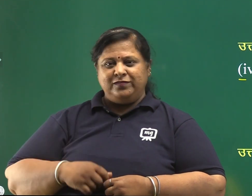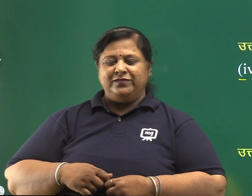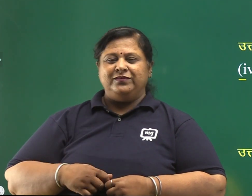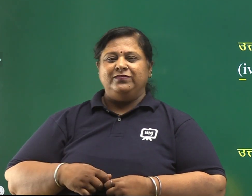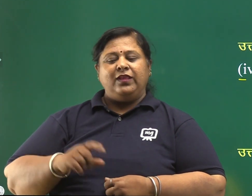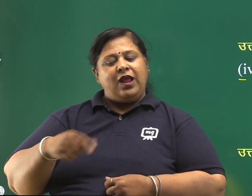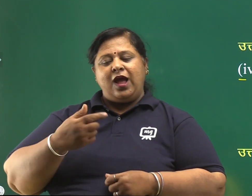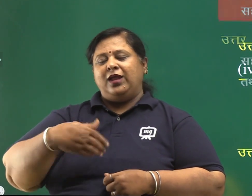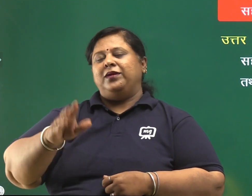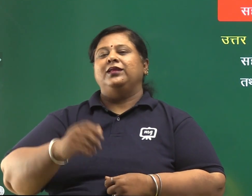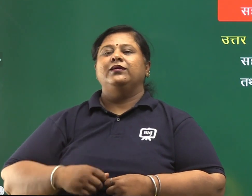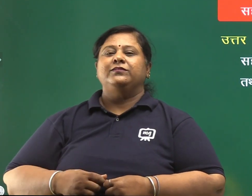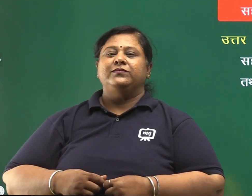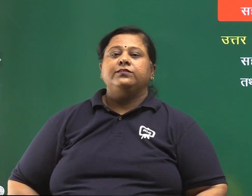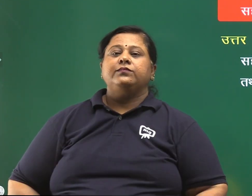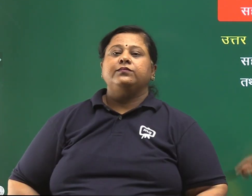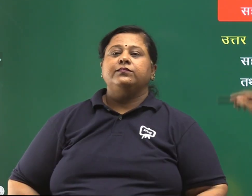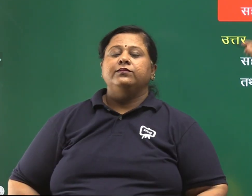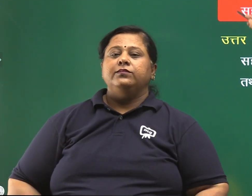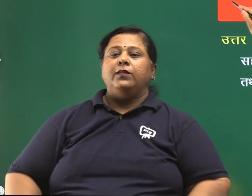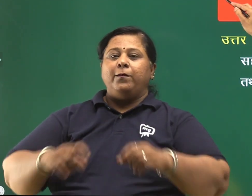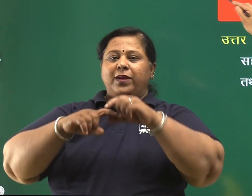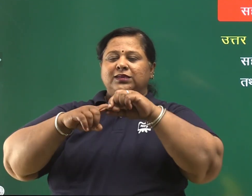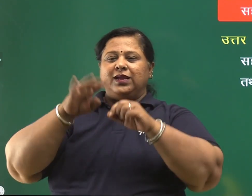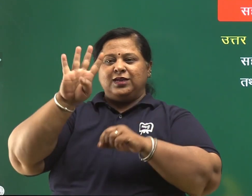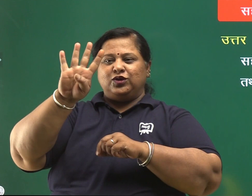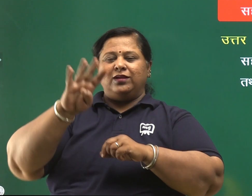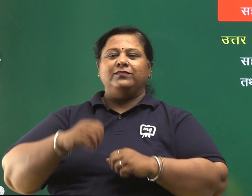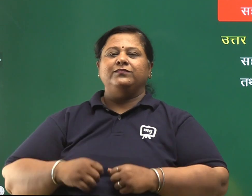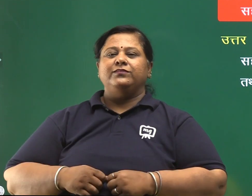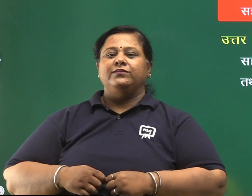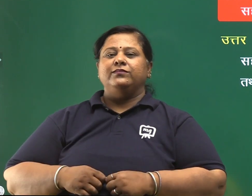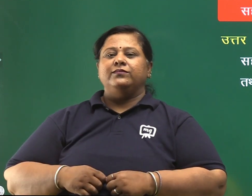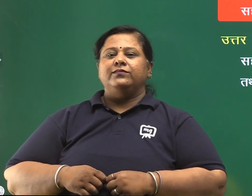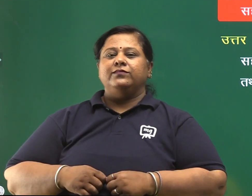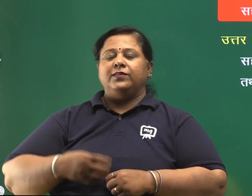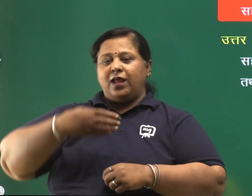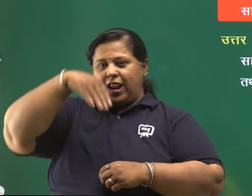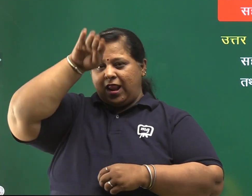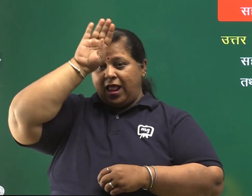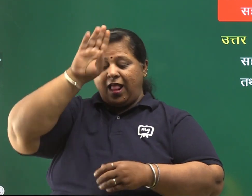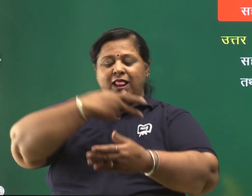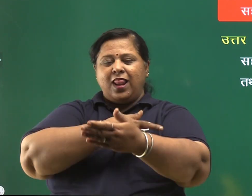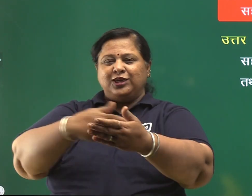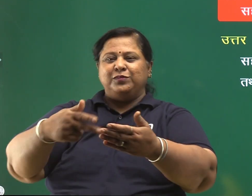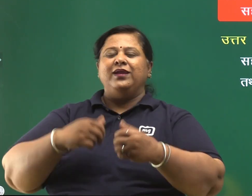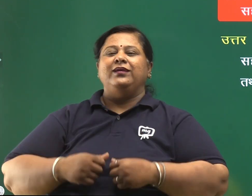आगे बढ़ते हैं। प्रश्न संख्या 4, रानी लक्ष्मीबाई की